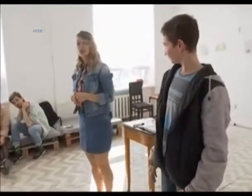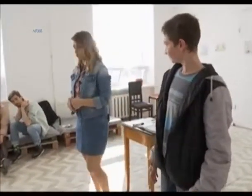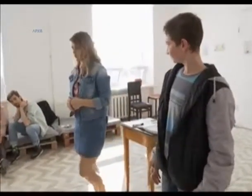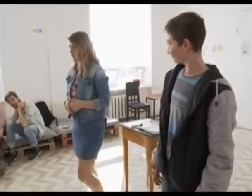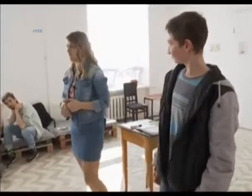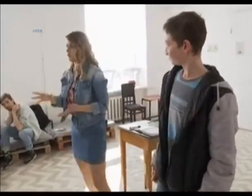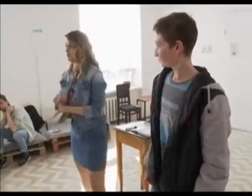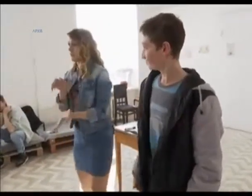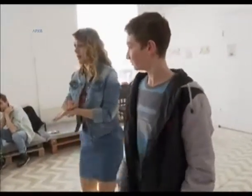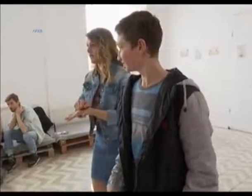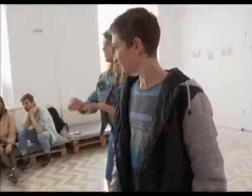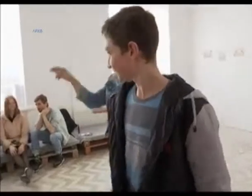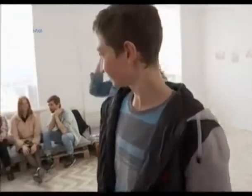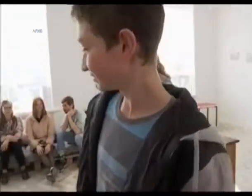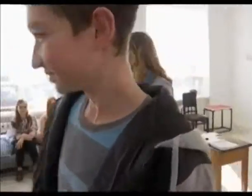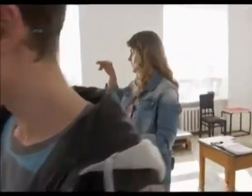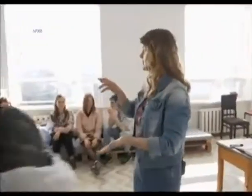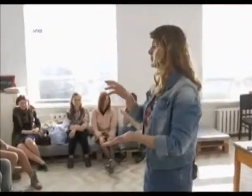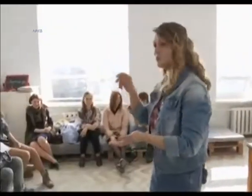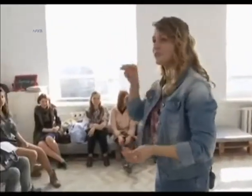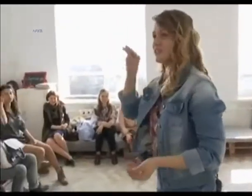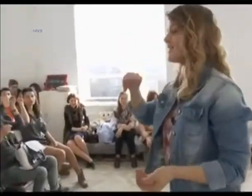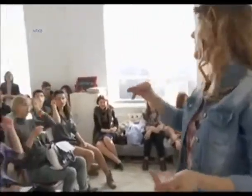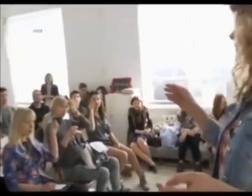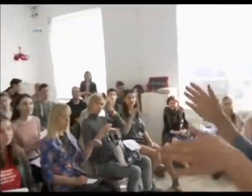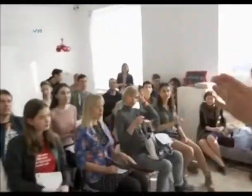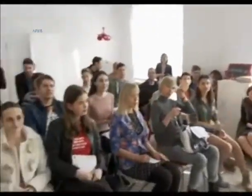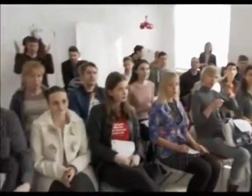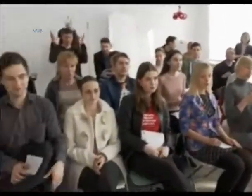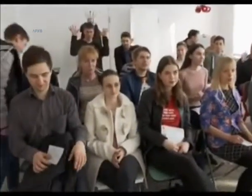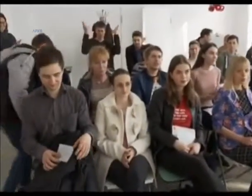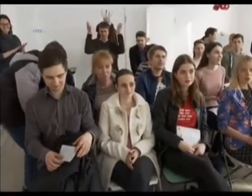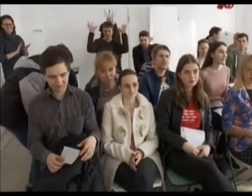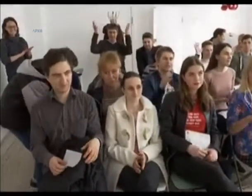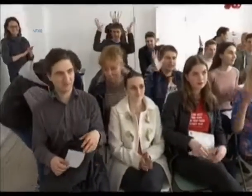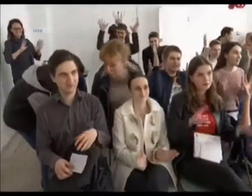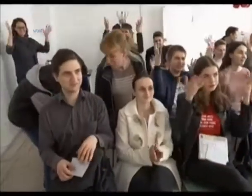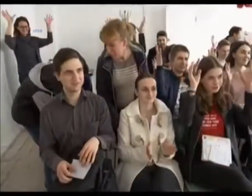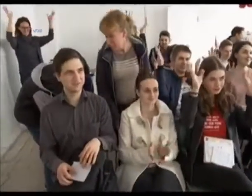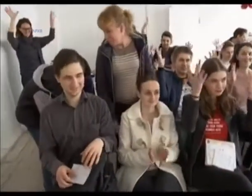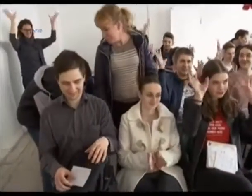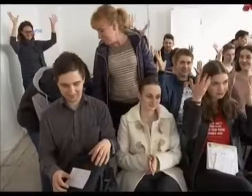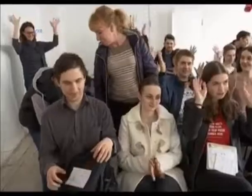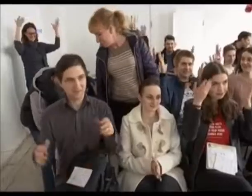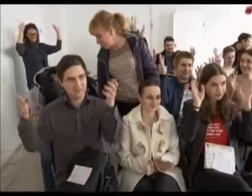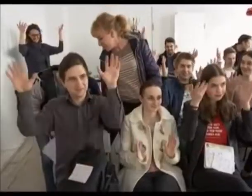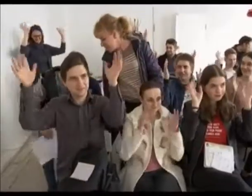проєкту, який розпочався трохи більше місяця тому. Організатори ті ж самі, а от учні будуть нові. Волонтери